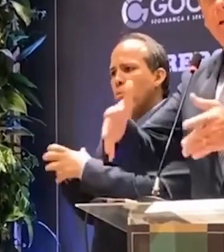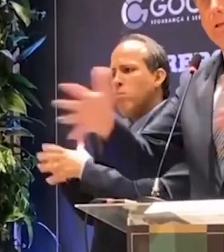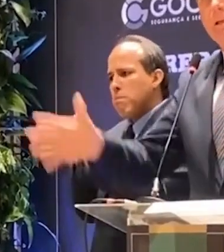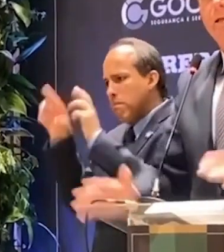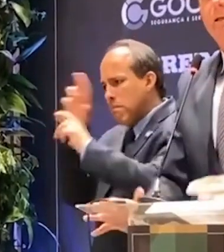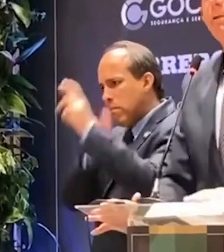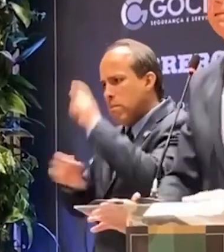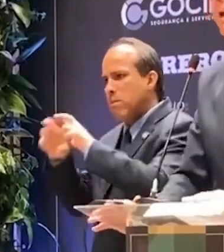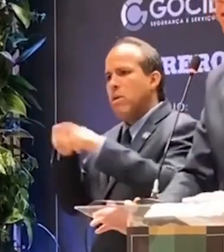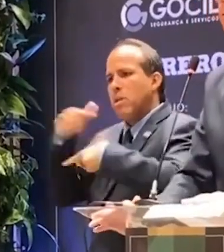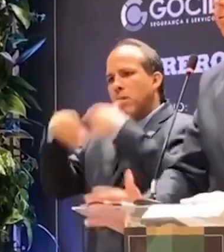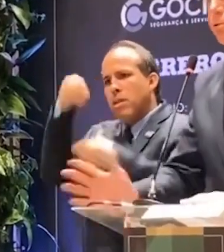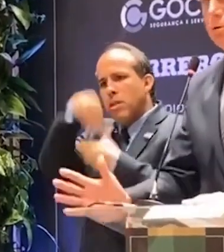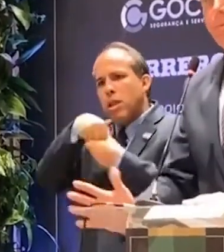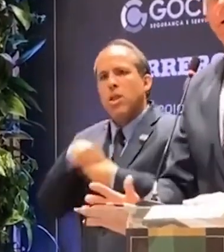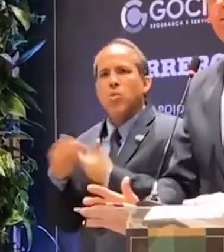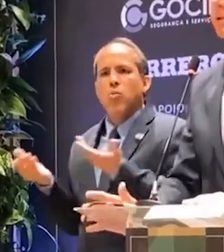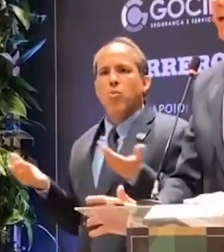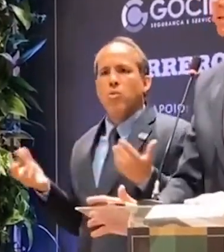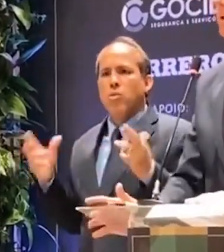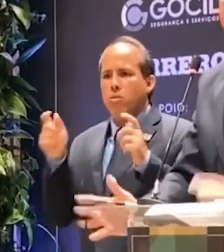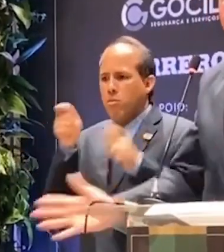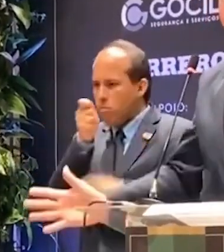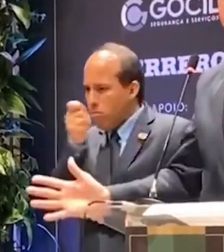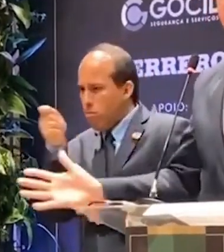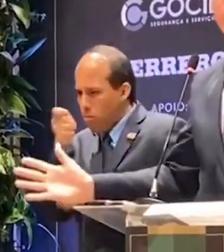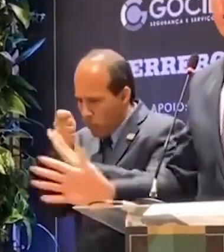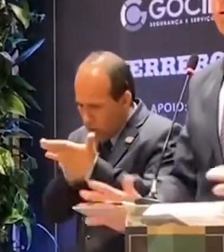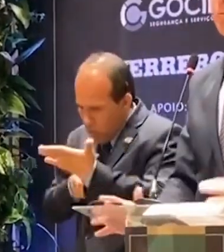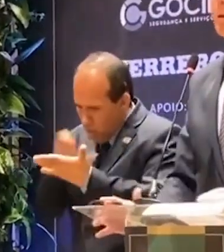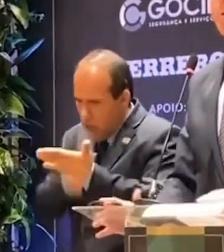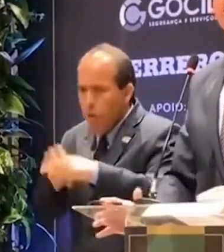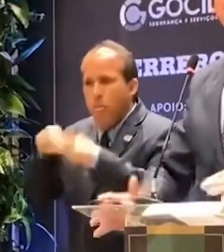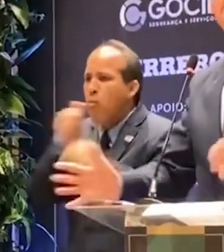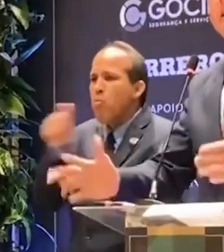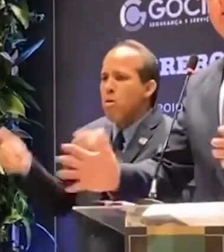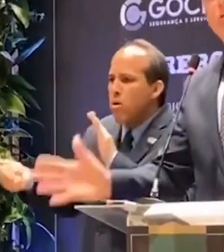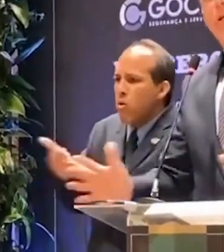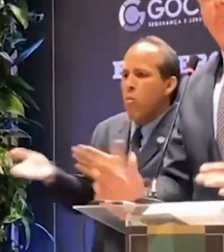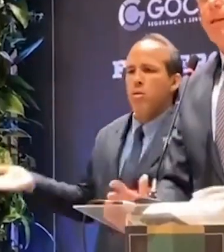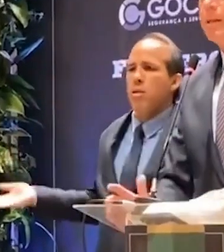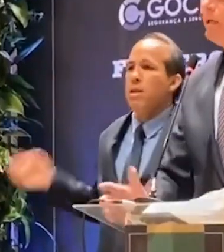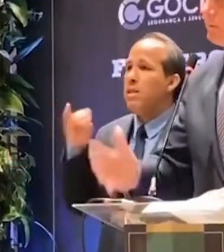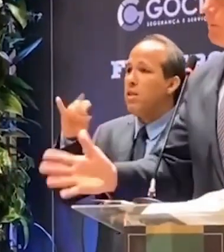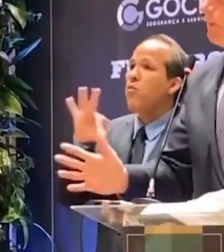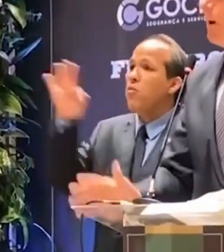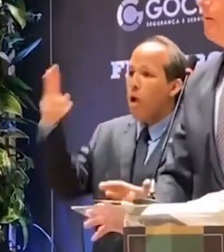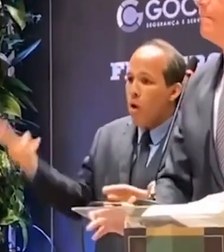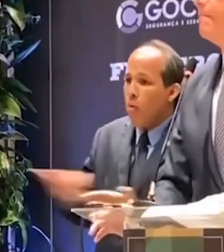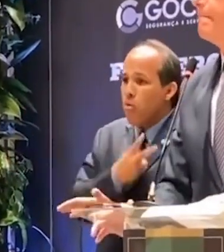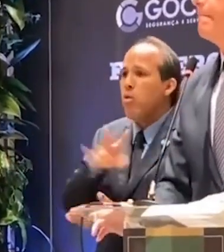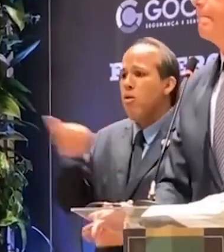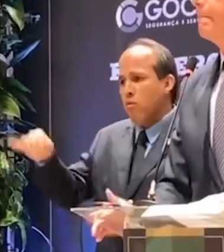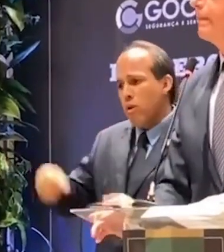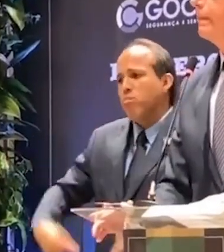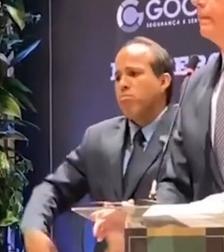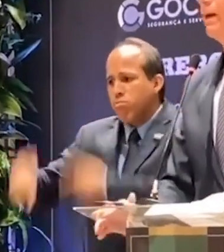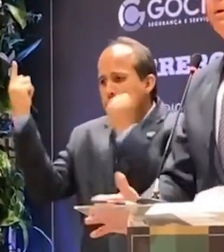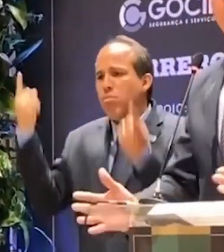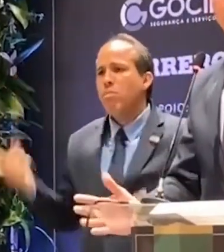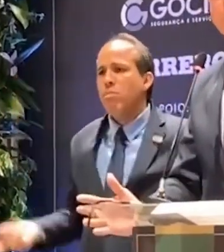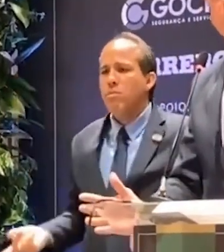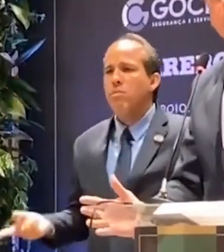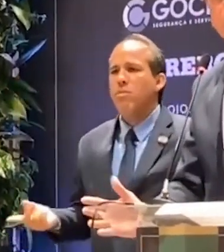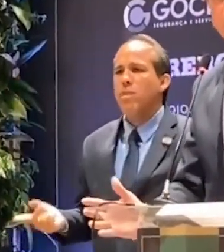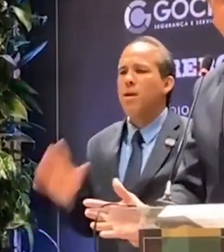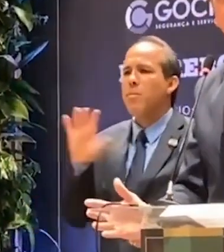gente trabalhando em cada ministério com lupa em contrato. Por isso que não tem corrupção. Se um dia aparecer, tiver com pau.